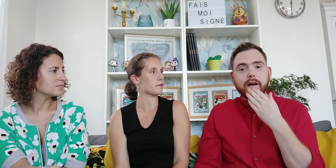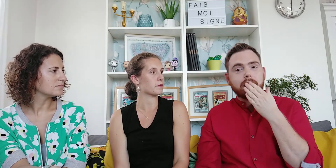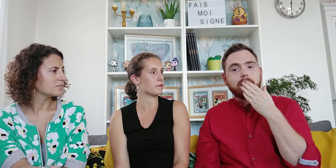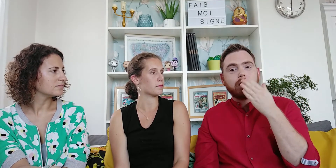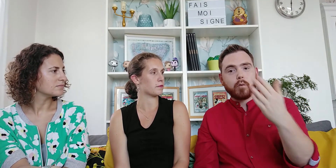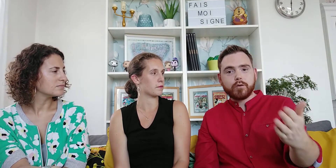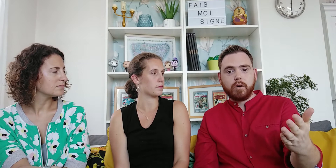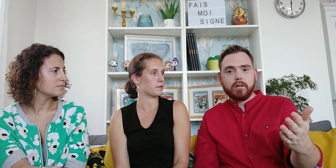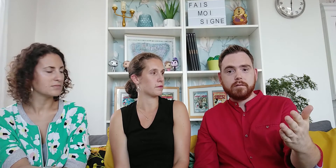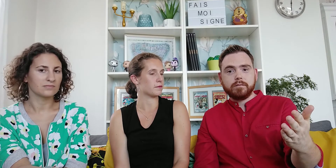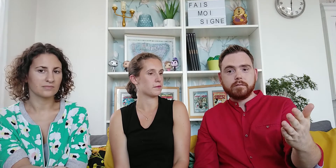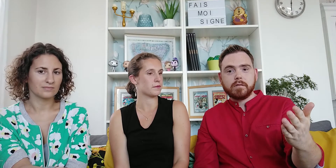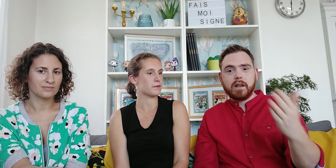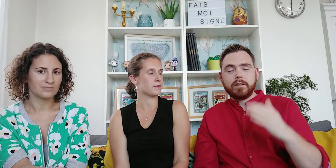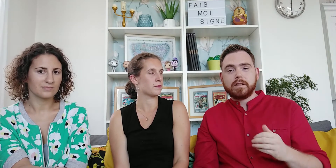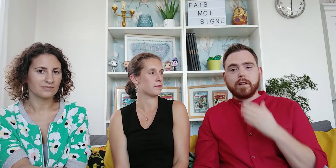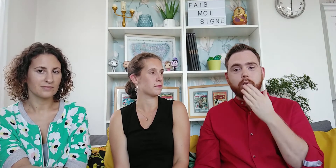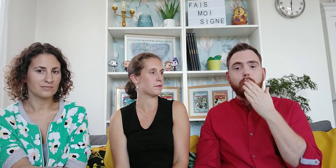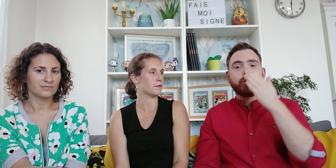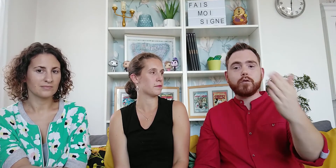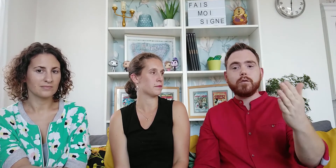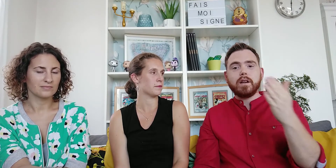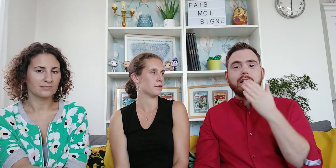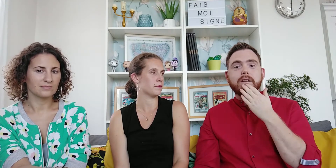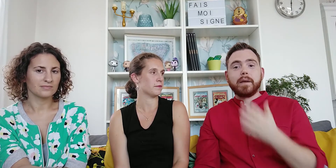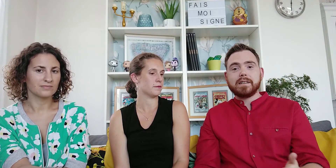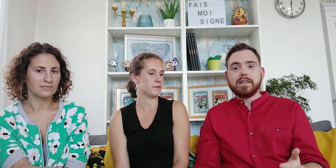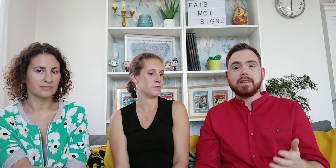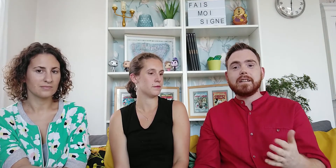par bonjour. Il faut savoir que bonjour et merci, c'est